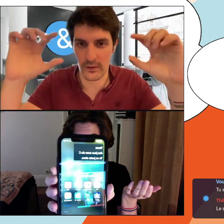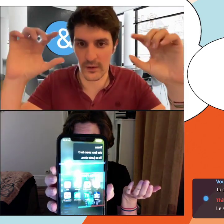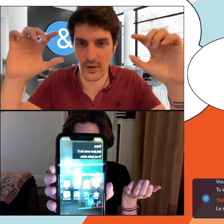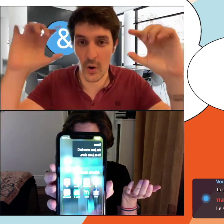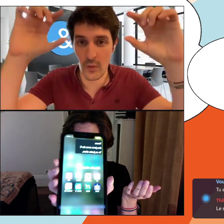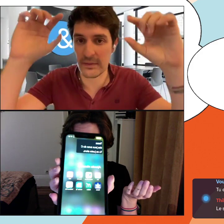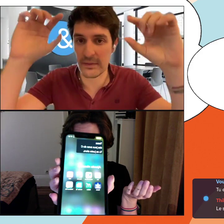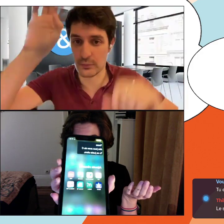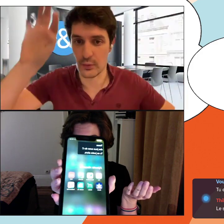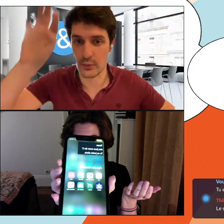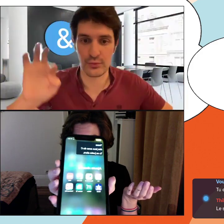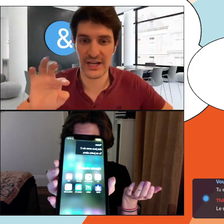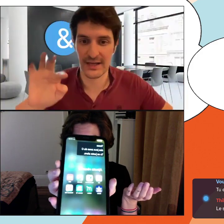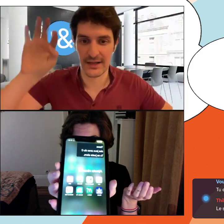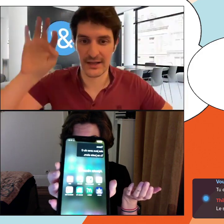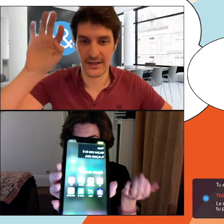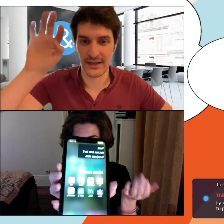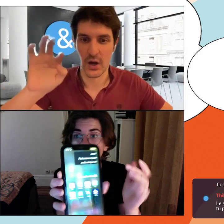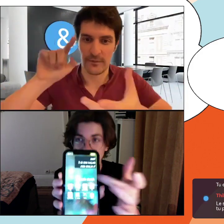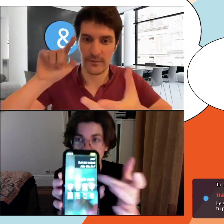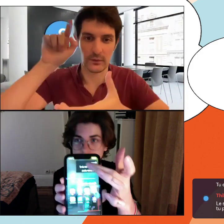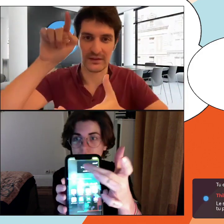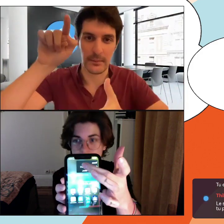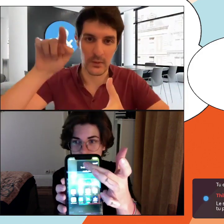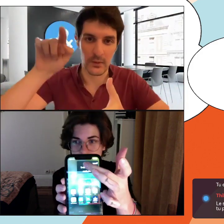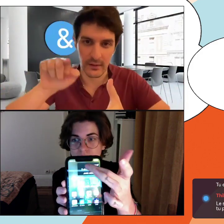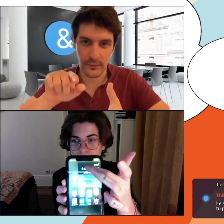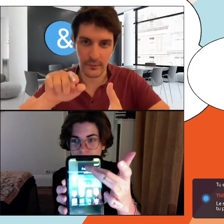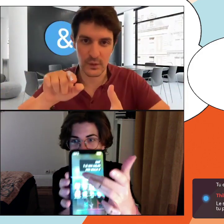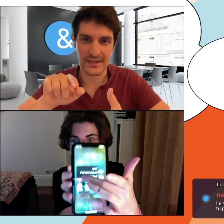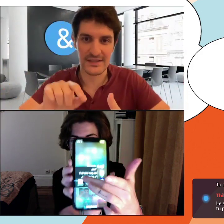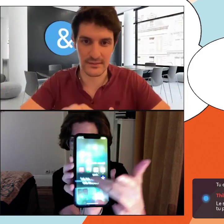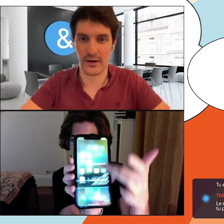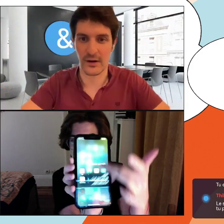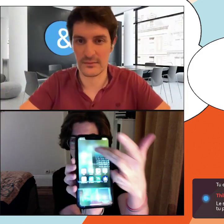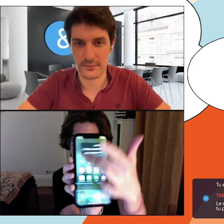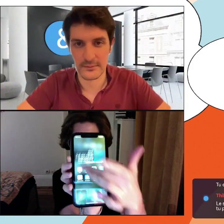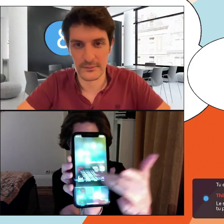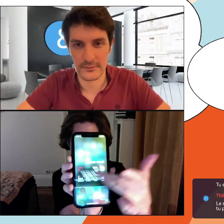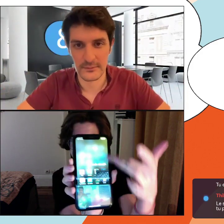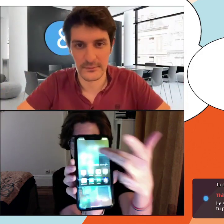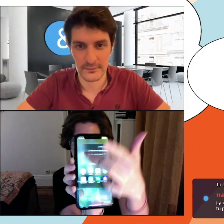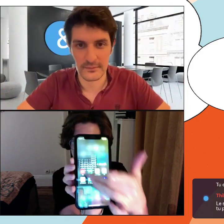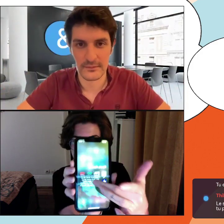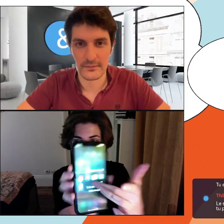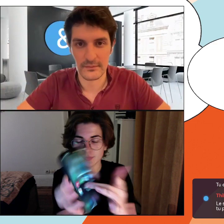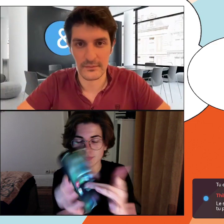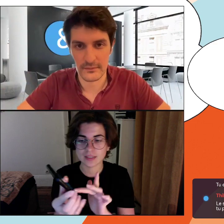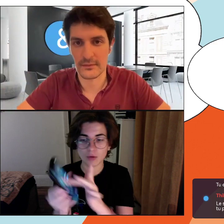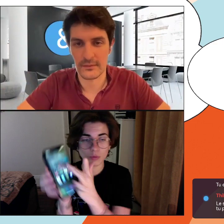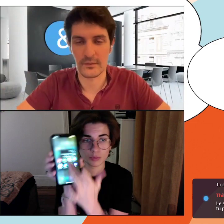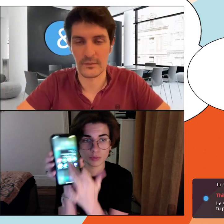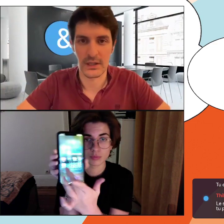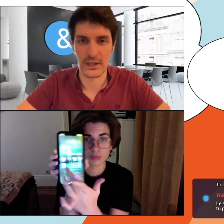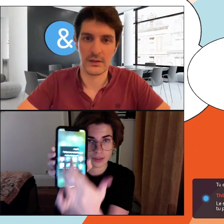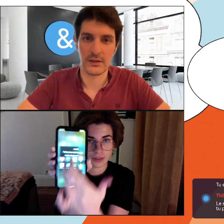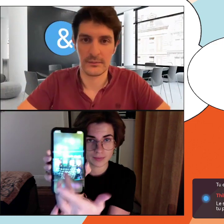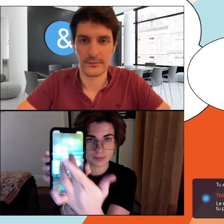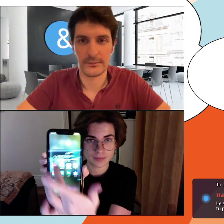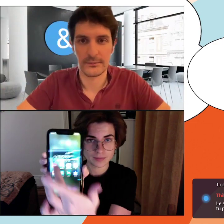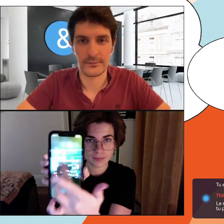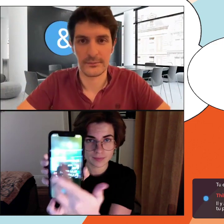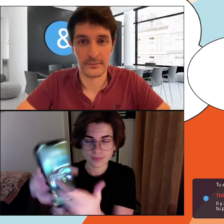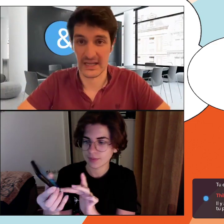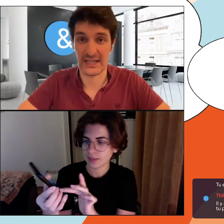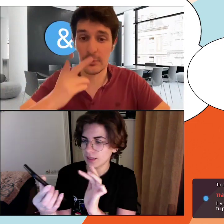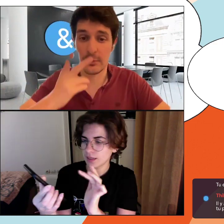haut, mais tu peux le bouger oui, c'est en ça, fait en tapant et en faisant glisser. Voilà. c'est ça. On peut bouger.